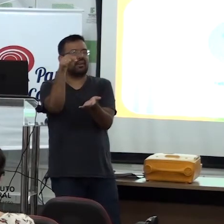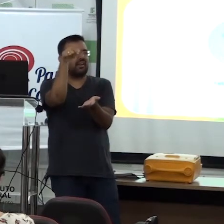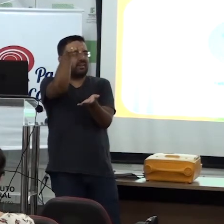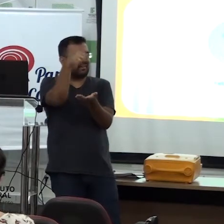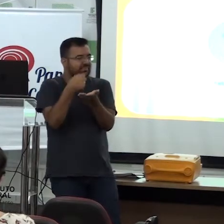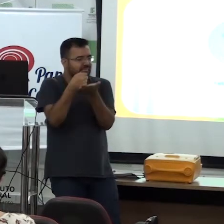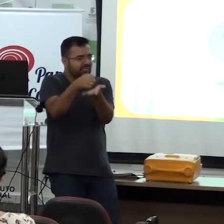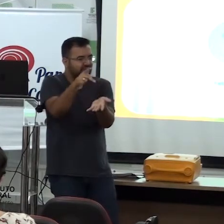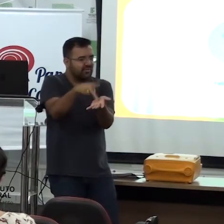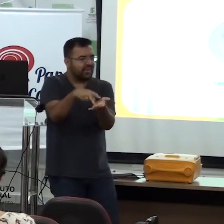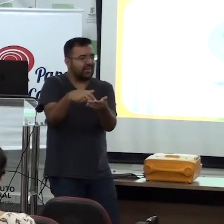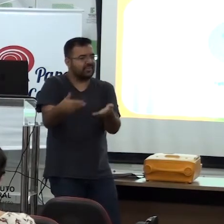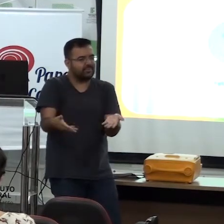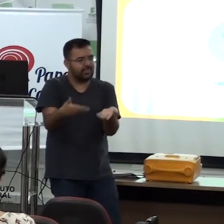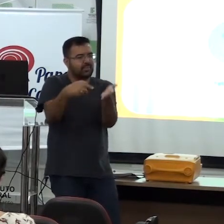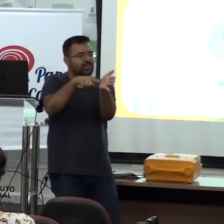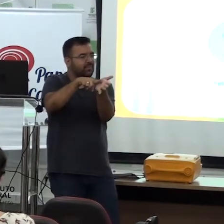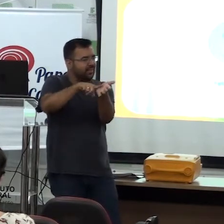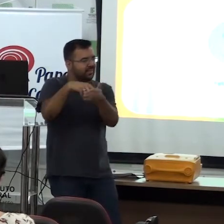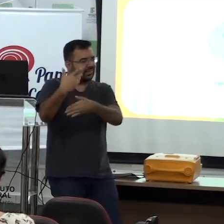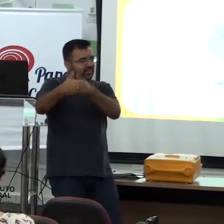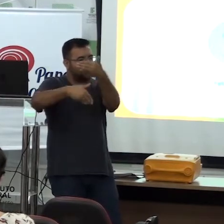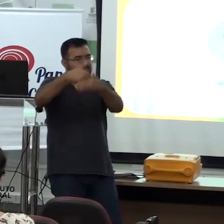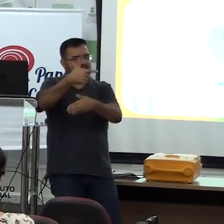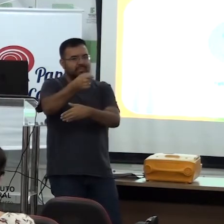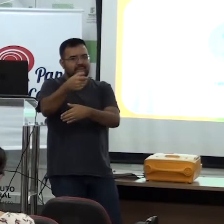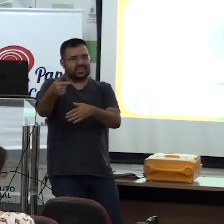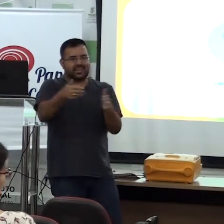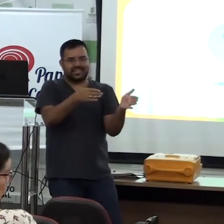para o desenvolvimento e promoção da pesquisa do CEFOR de